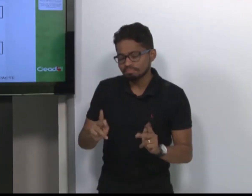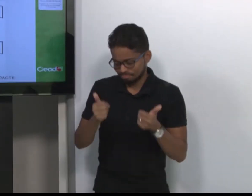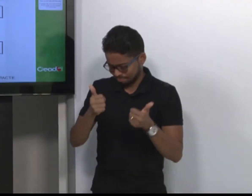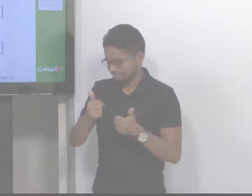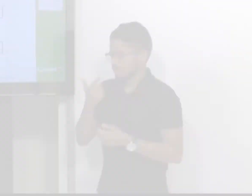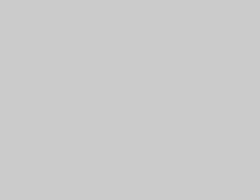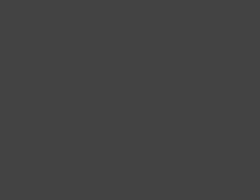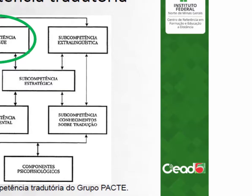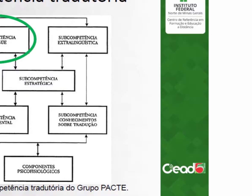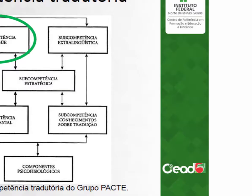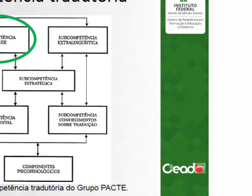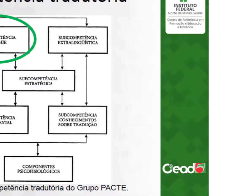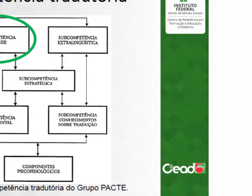deles.